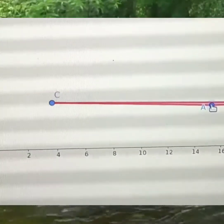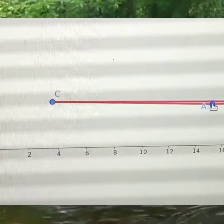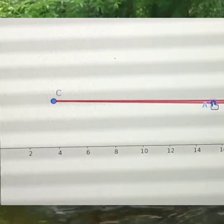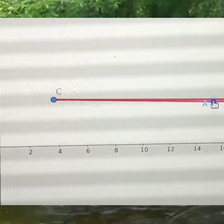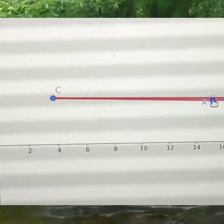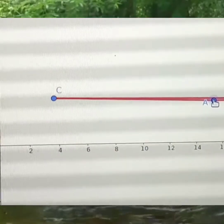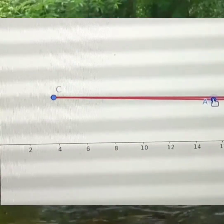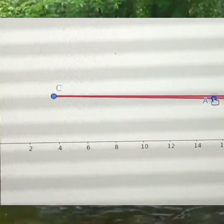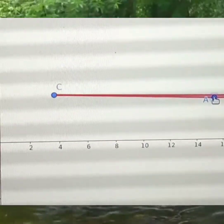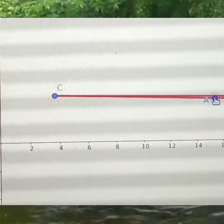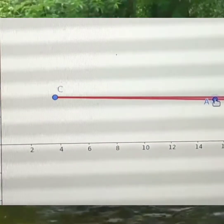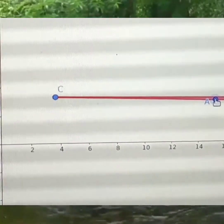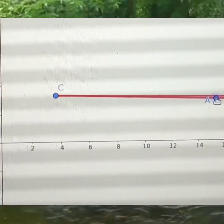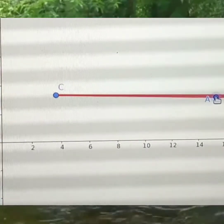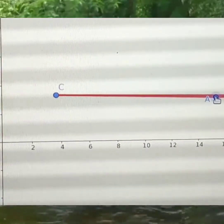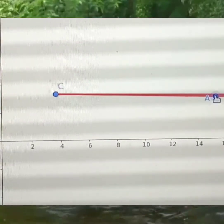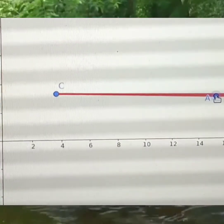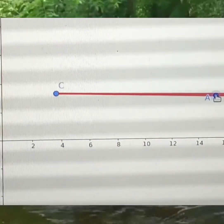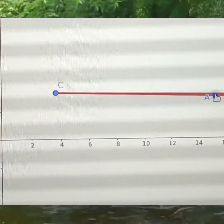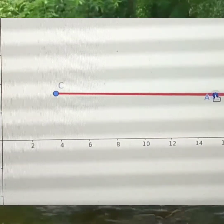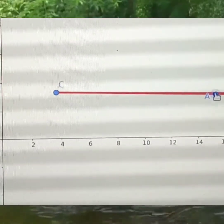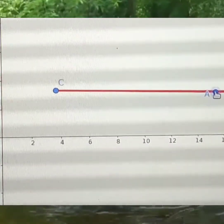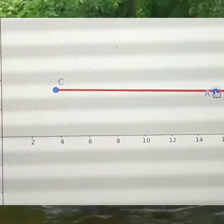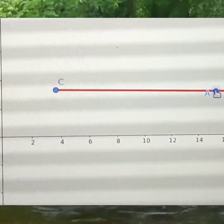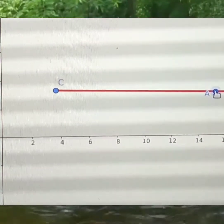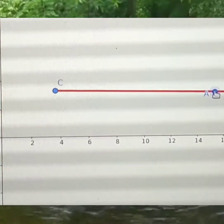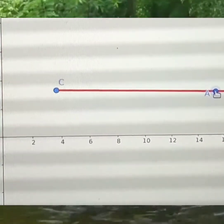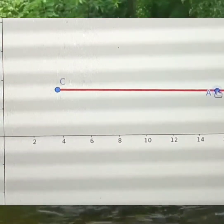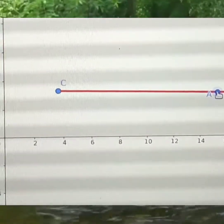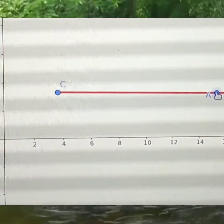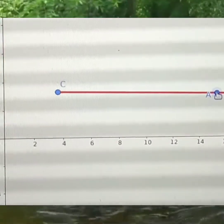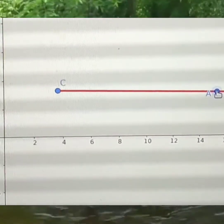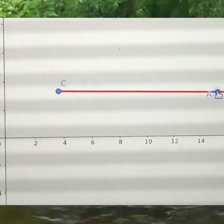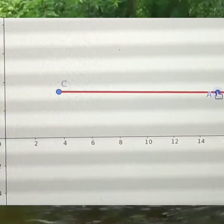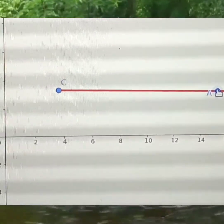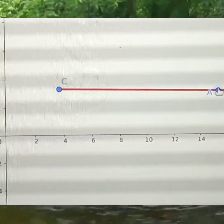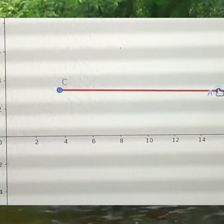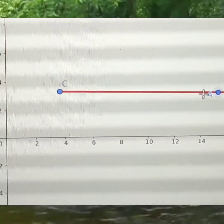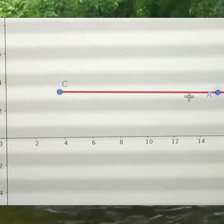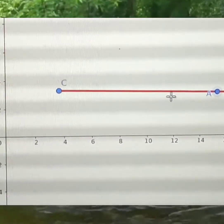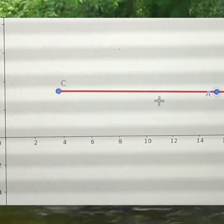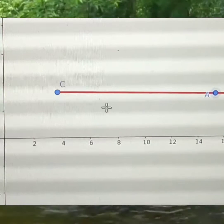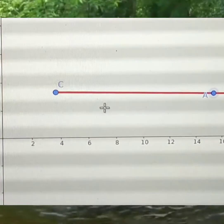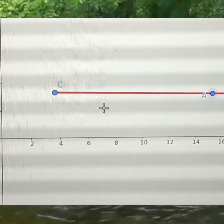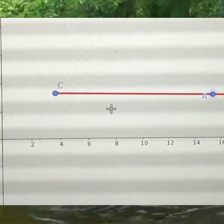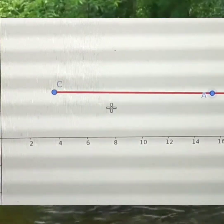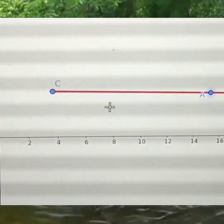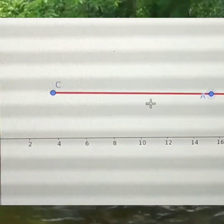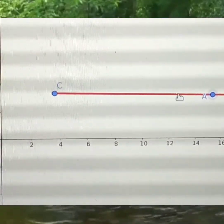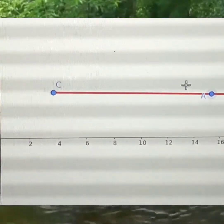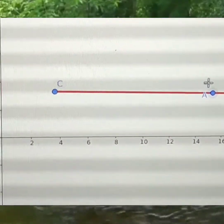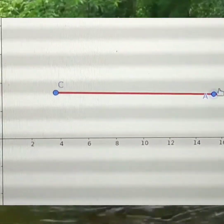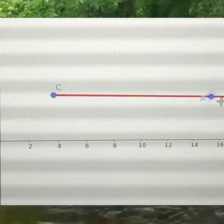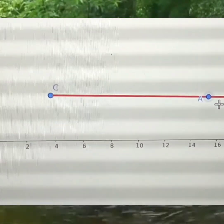ആയപ്പോൾ ഏരിയ എങ്ങനെ ചേഞ്ച് ചെയ്തു? ഏരിയ ഈക്വൽ ടു 0. മനസ്സിലായോ?